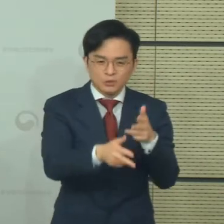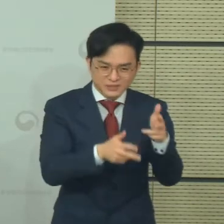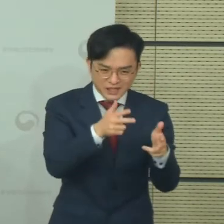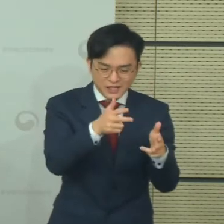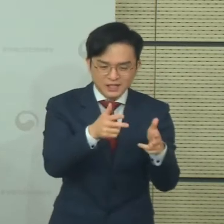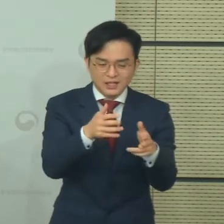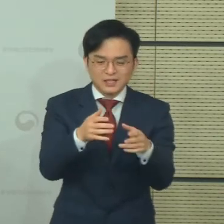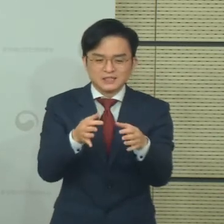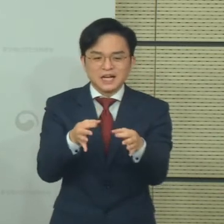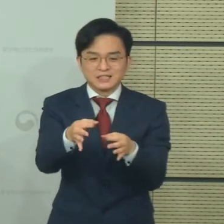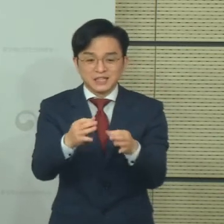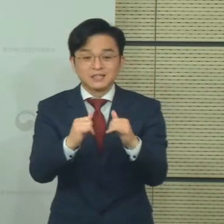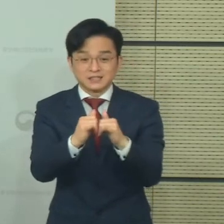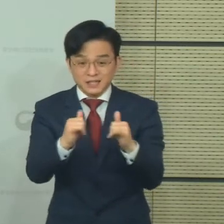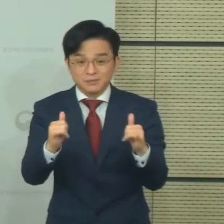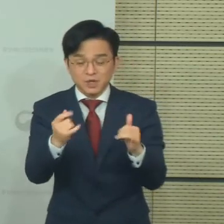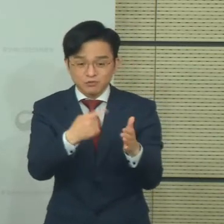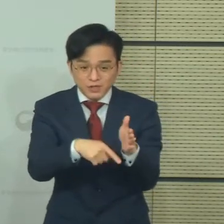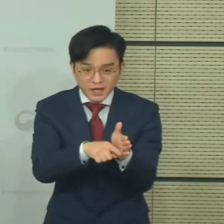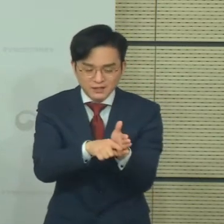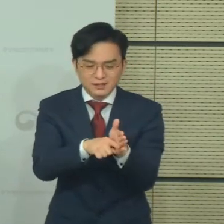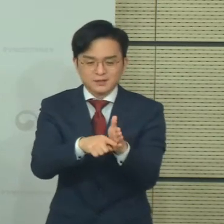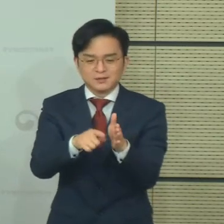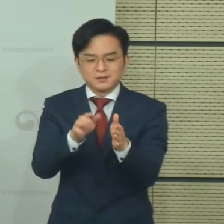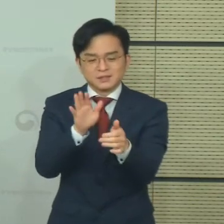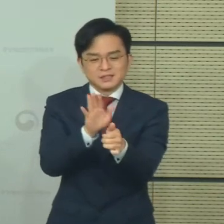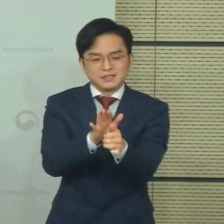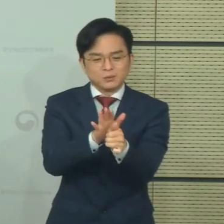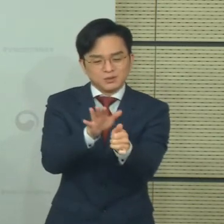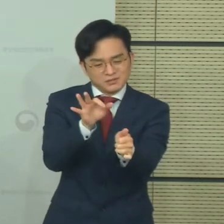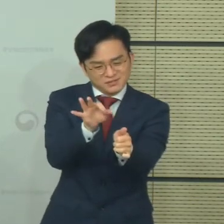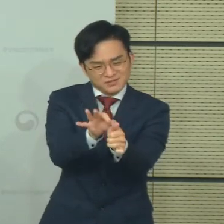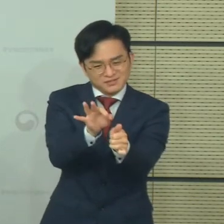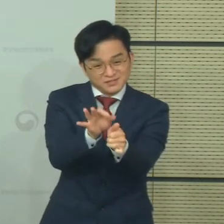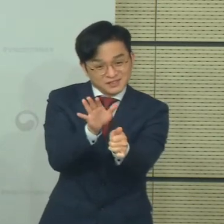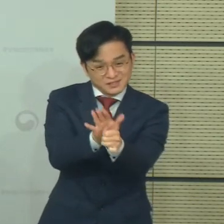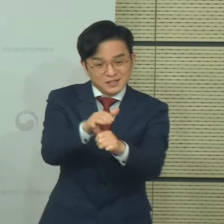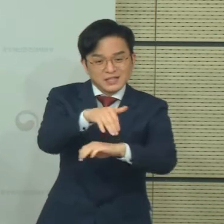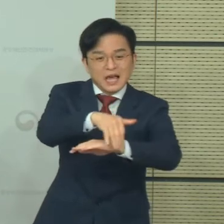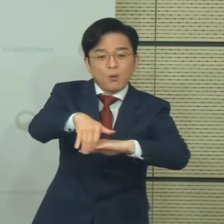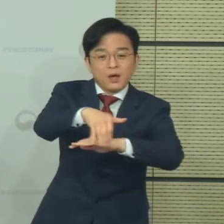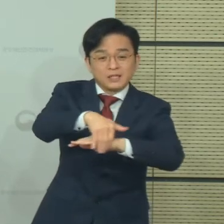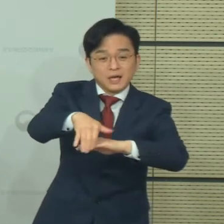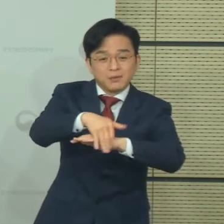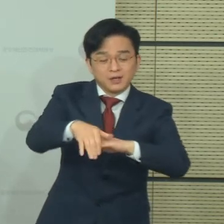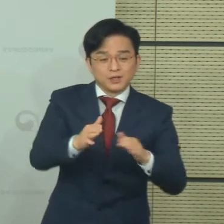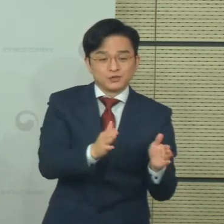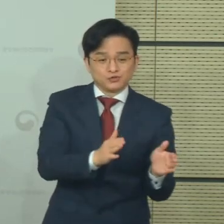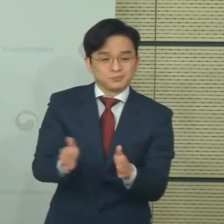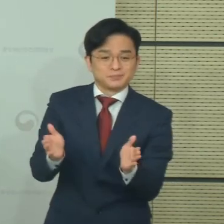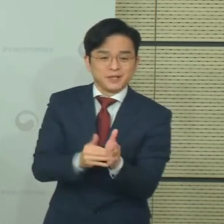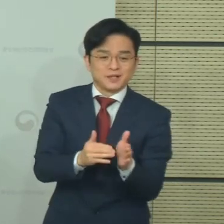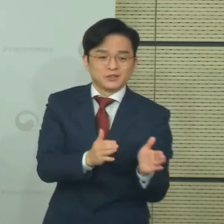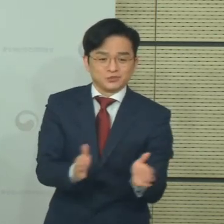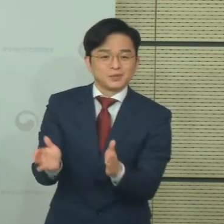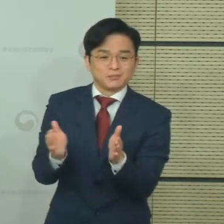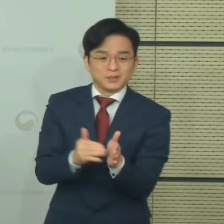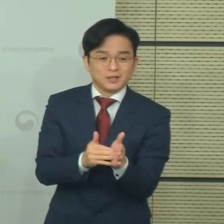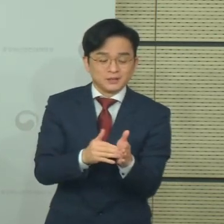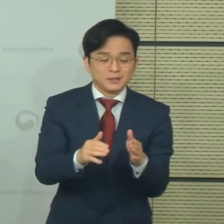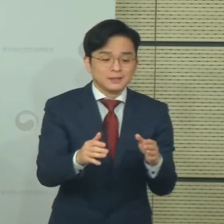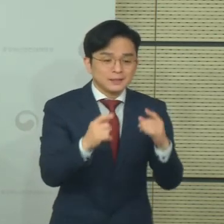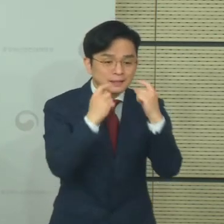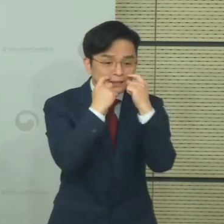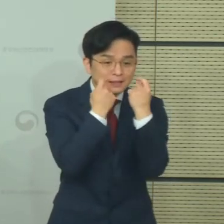지자체를 통해서 지자체의 어떤 신보 를 통한 여러 가지 어떤 지원 신청을 받고